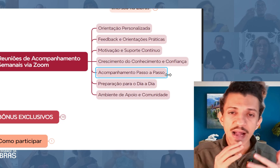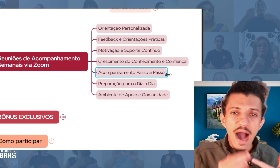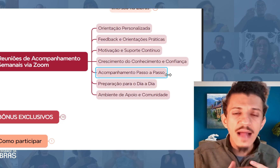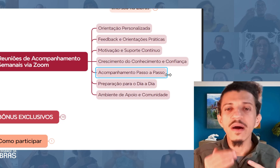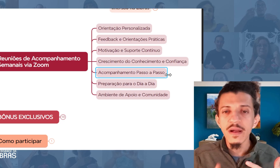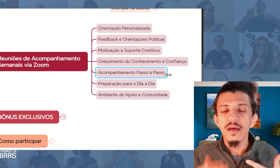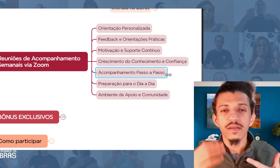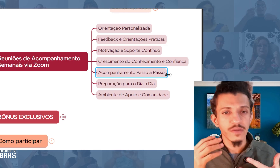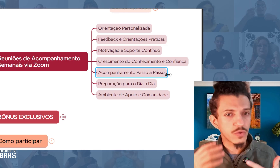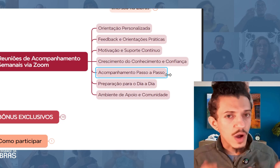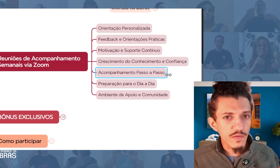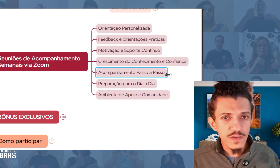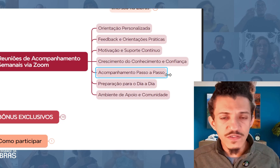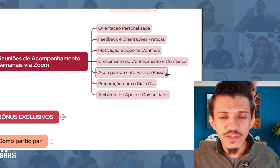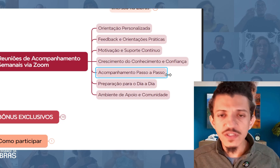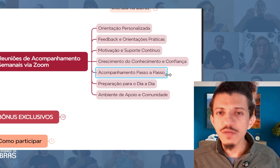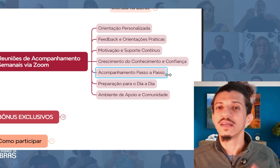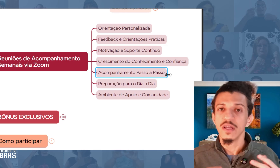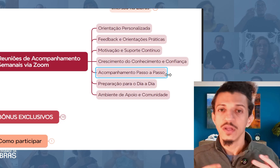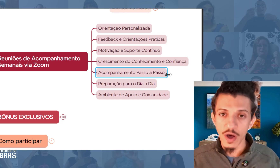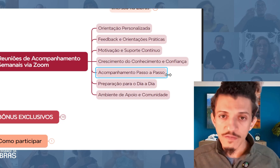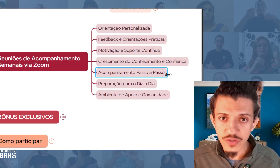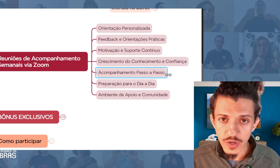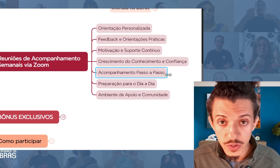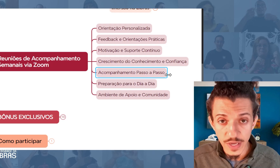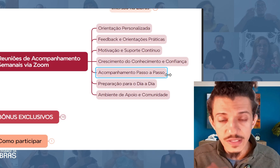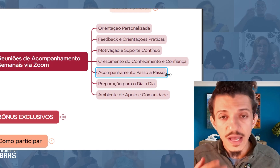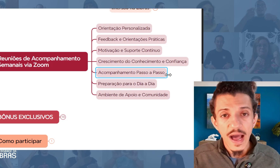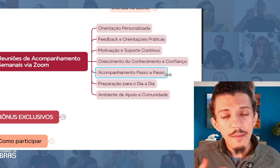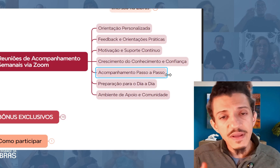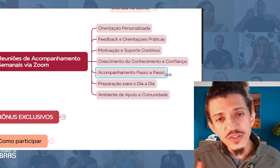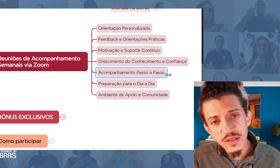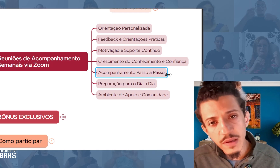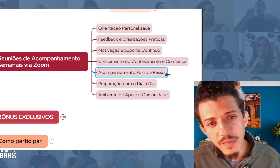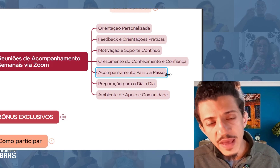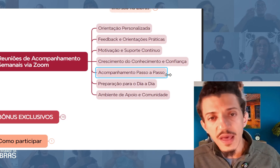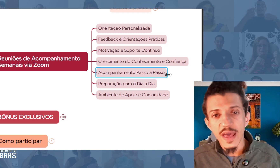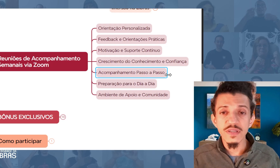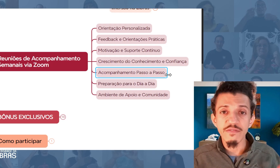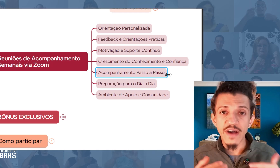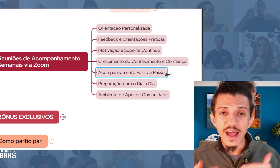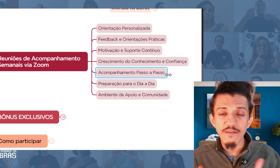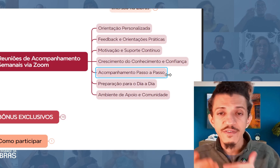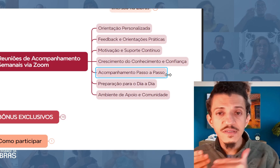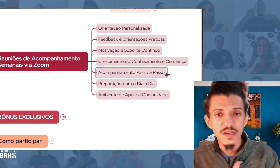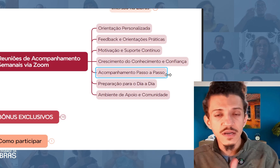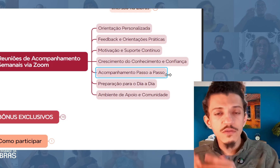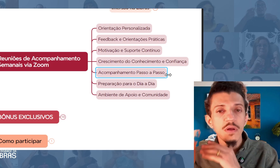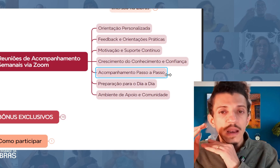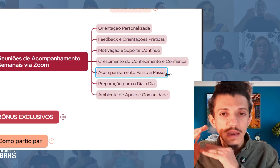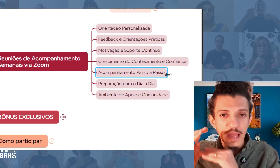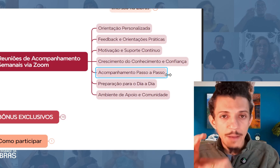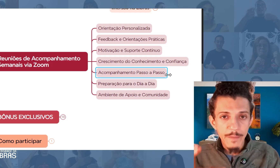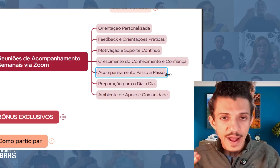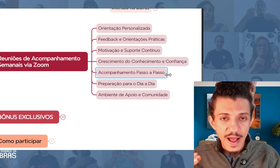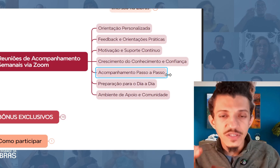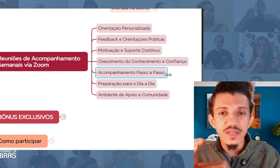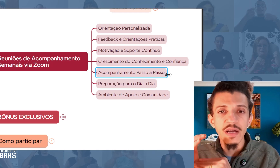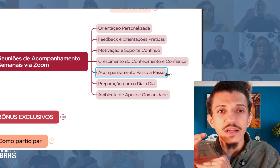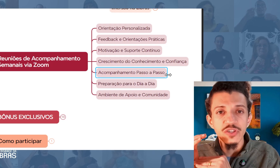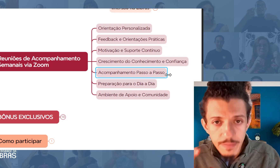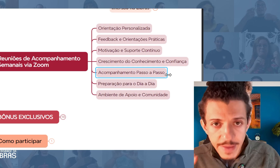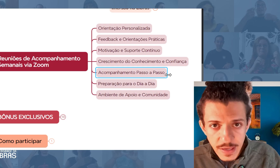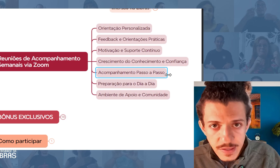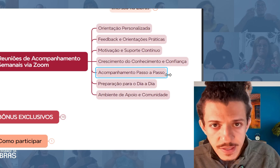cada semana são novos feedbacks, novas orientações, à medida também em que você vai avançando na prática